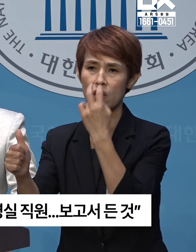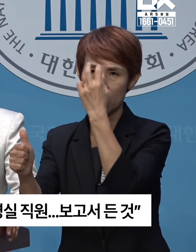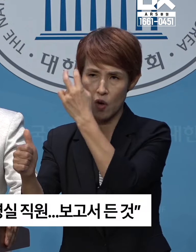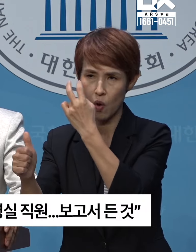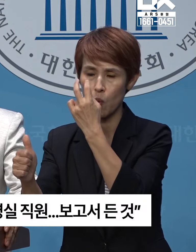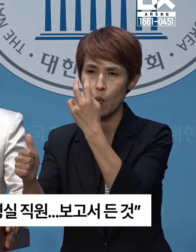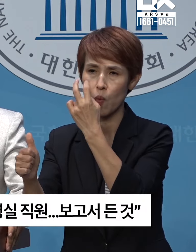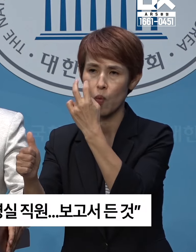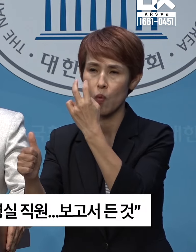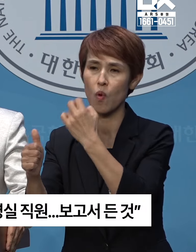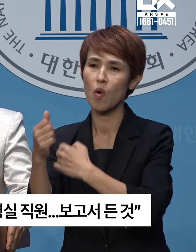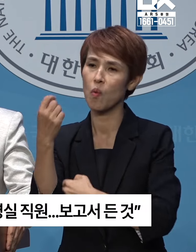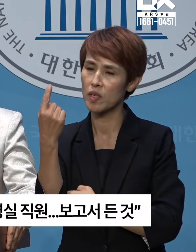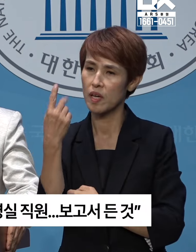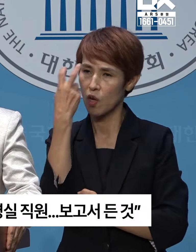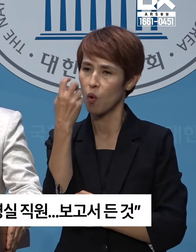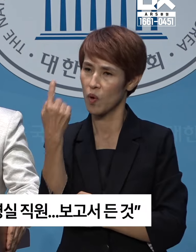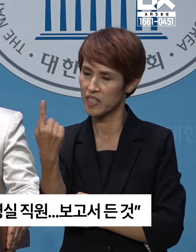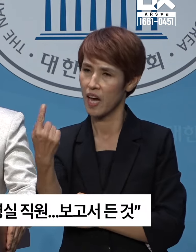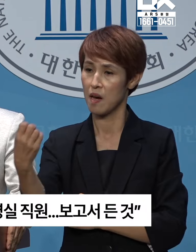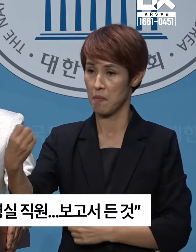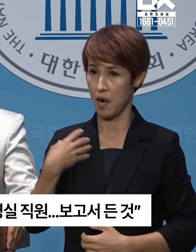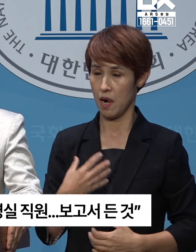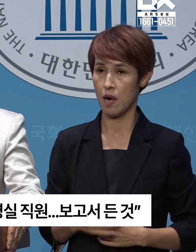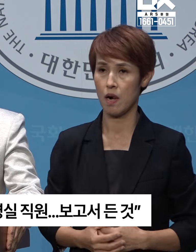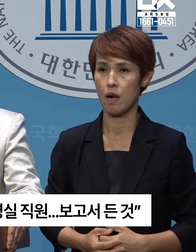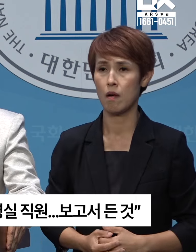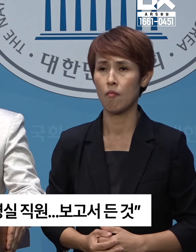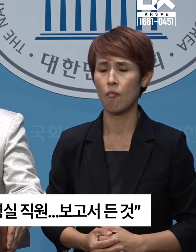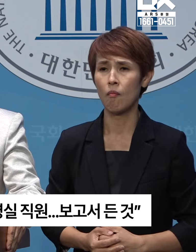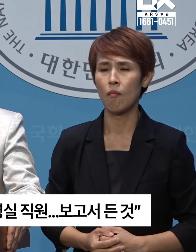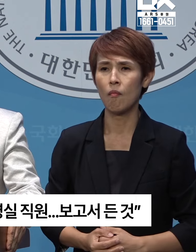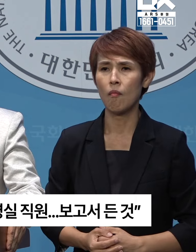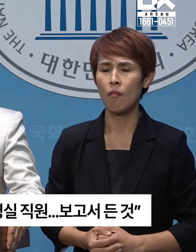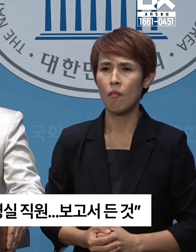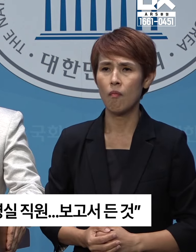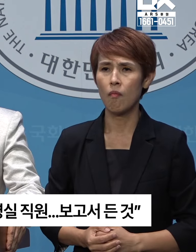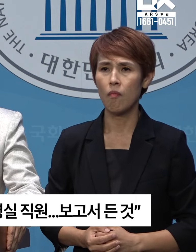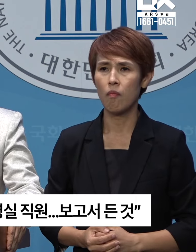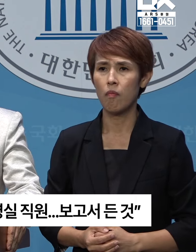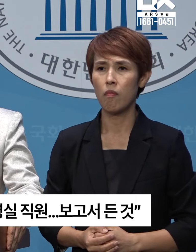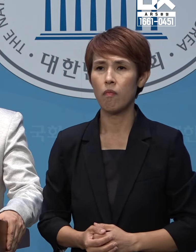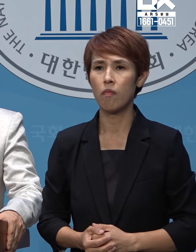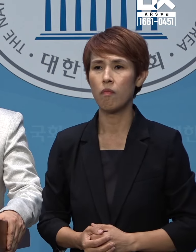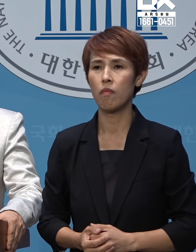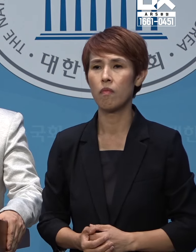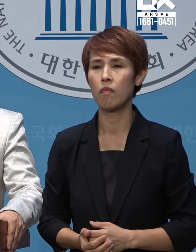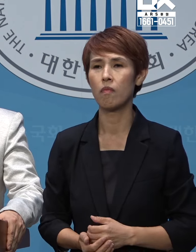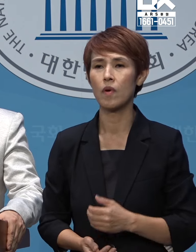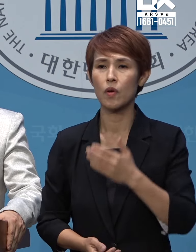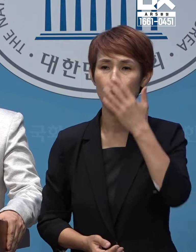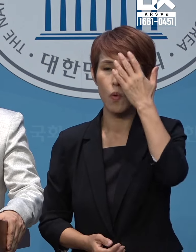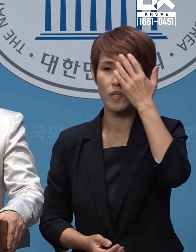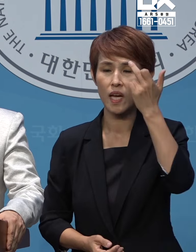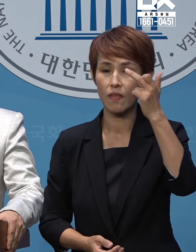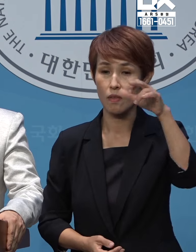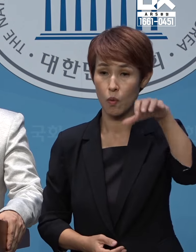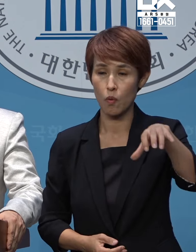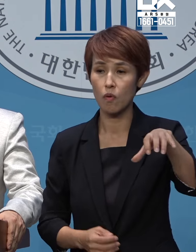경이라고 주장을 해왔습니다 그러나 여러분 생각해 보십시오 용산에서 서초동까지